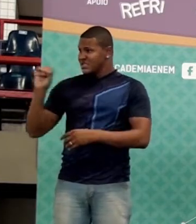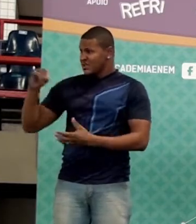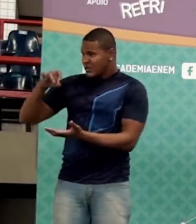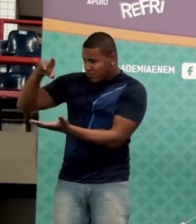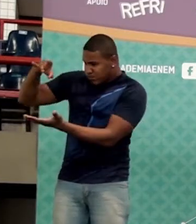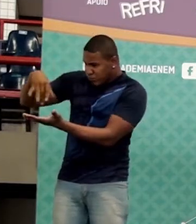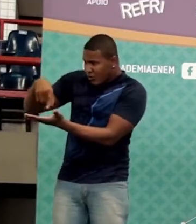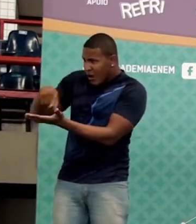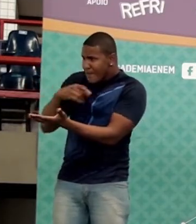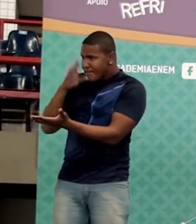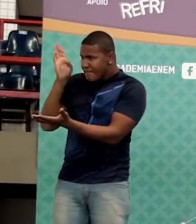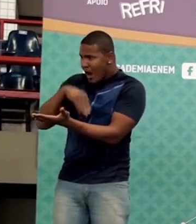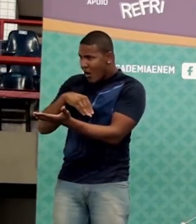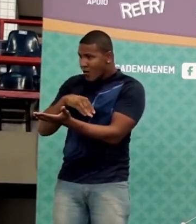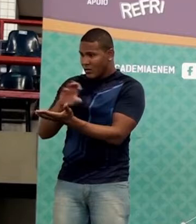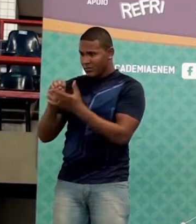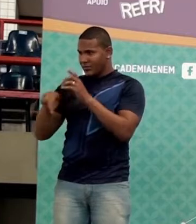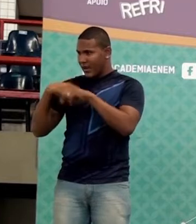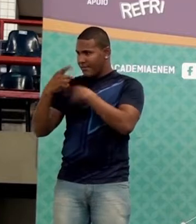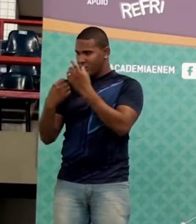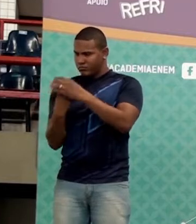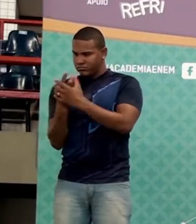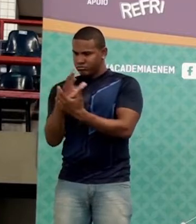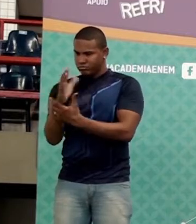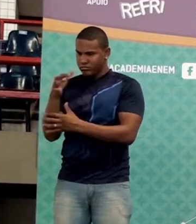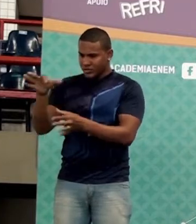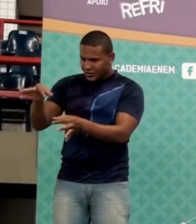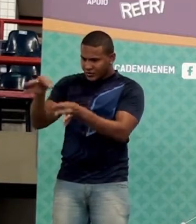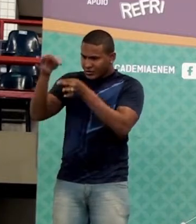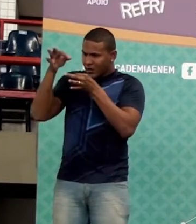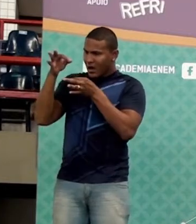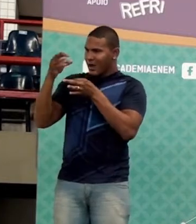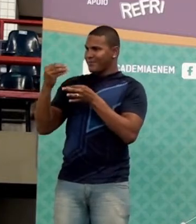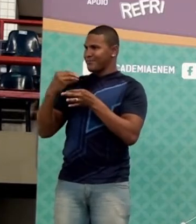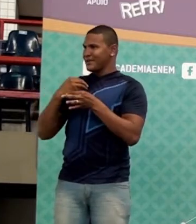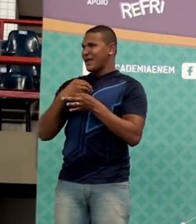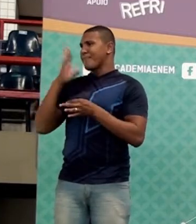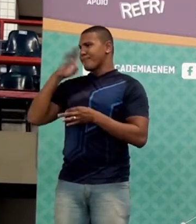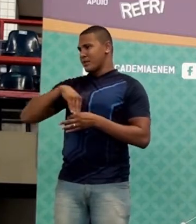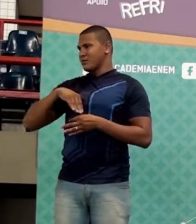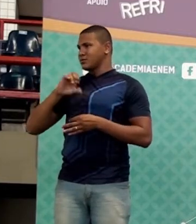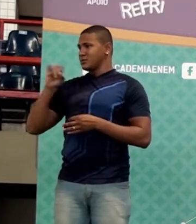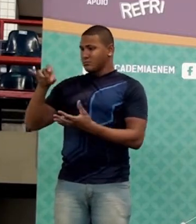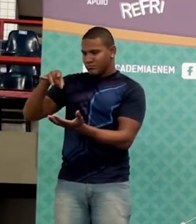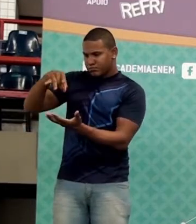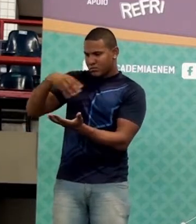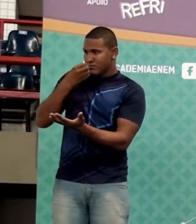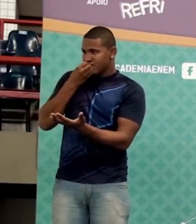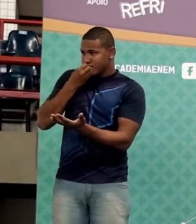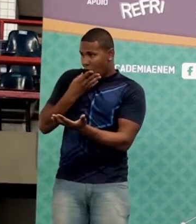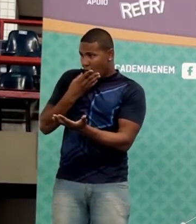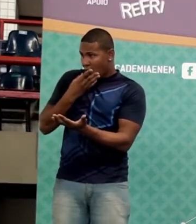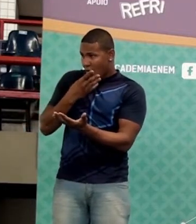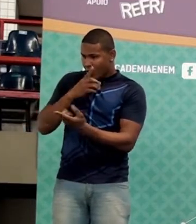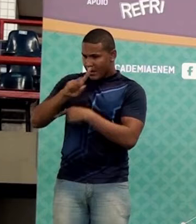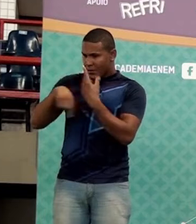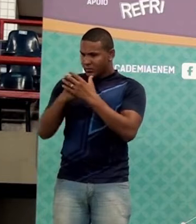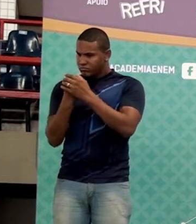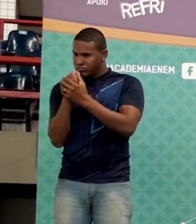ser beneficiados por todo o esforço, por todo o sacrifíciozinho que vocês estão fazendo aqui. Tenham